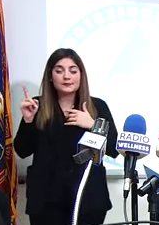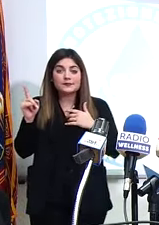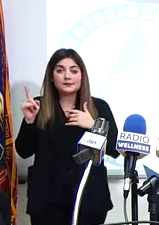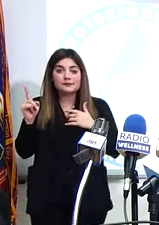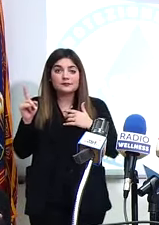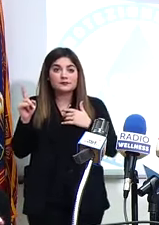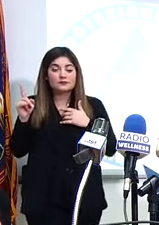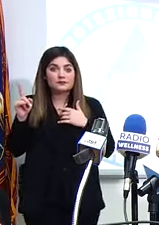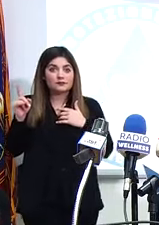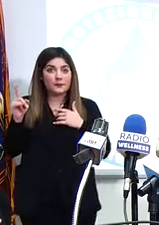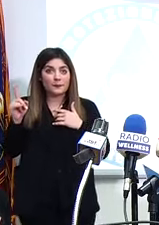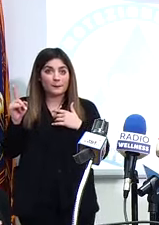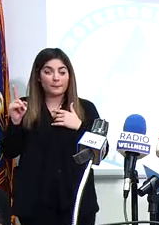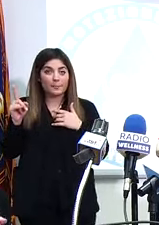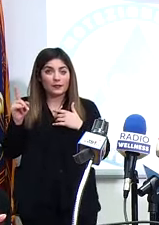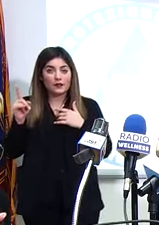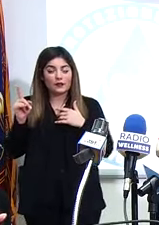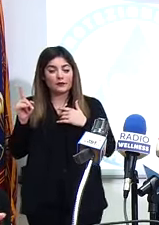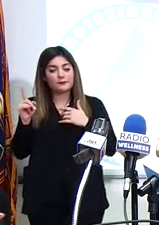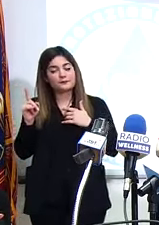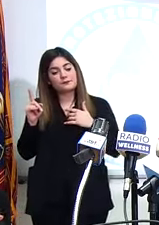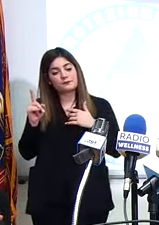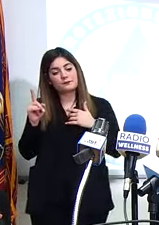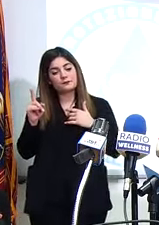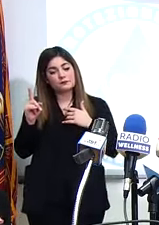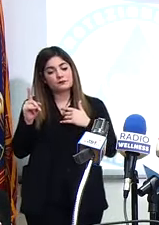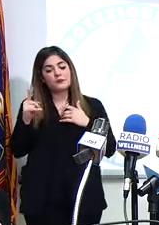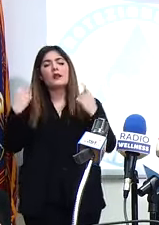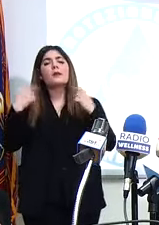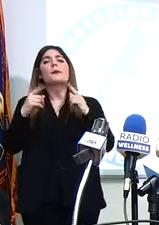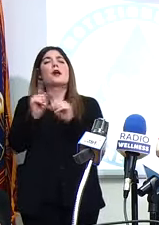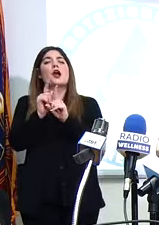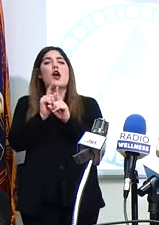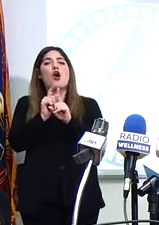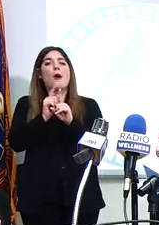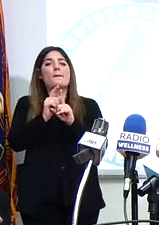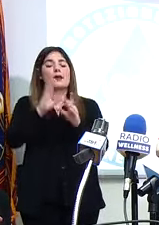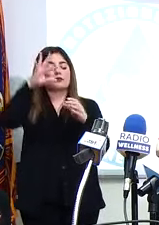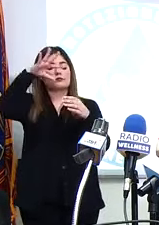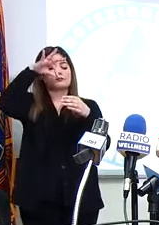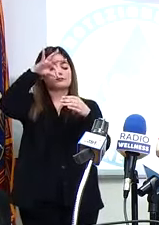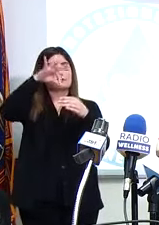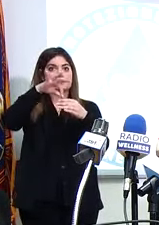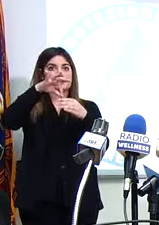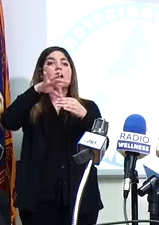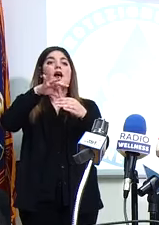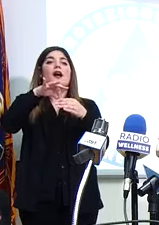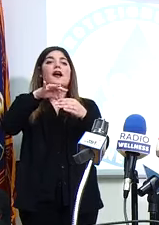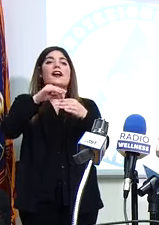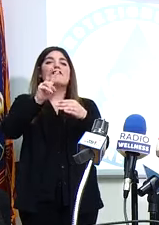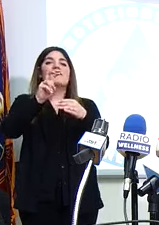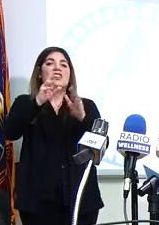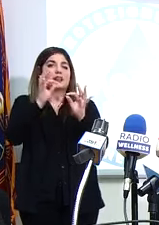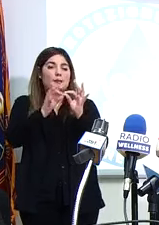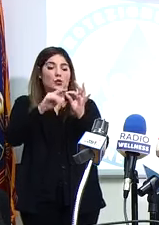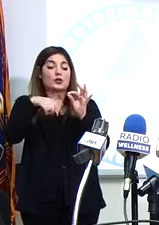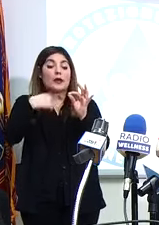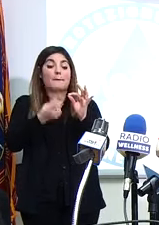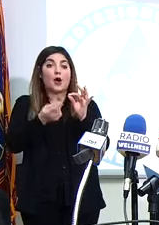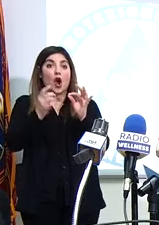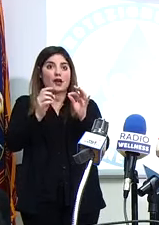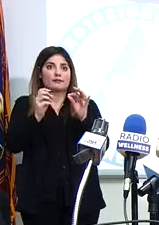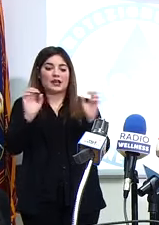perché è un'infusione di circa 20 minuti e poi bisogna attendere un'ora per vedere se c'è una reazione. Ma lo